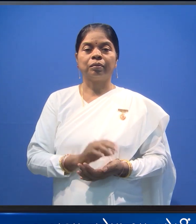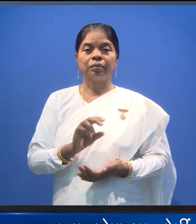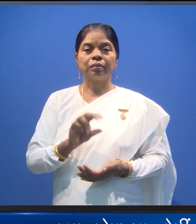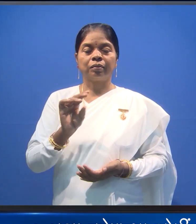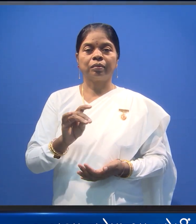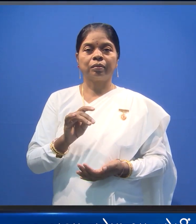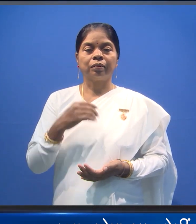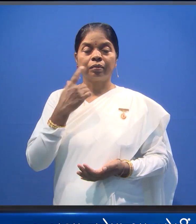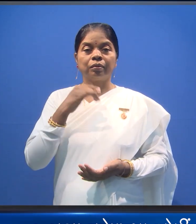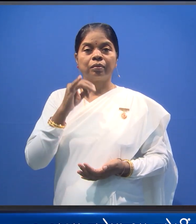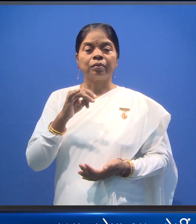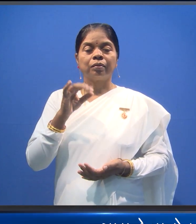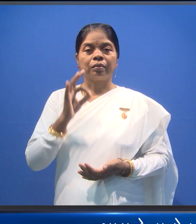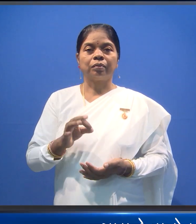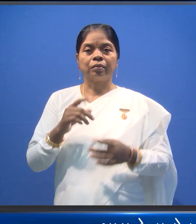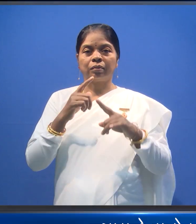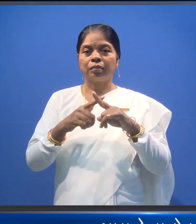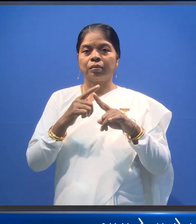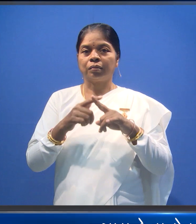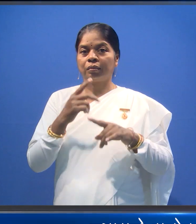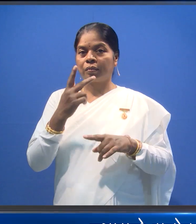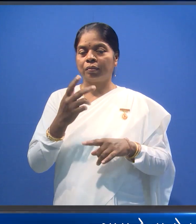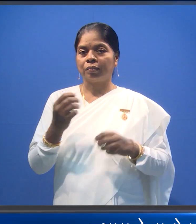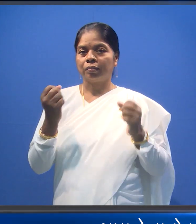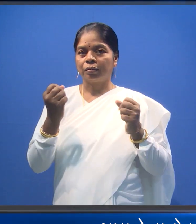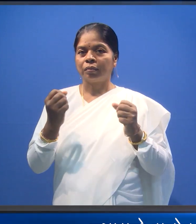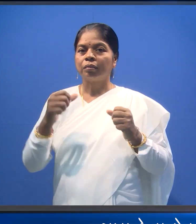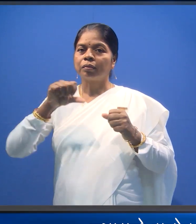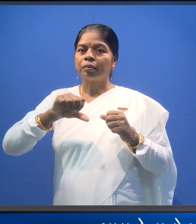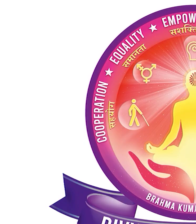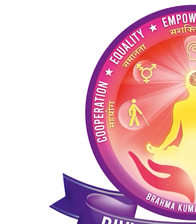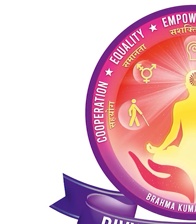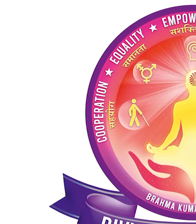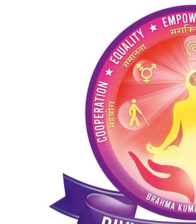अशा कोणत्या गोष्टीकडे दुर्लक्ष केले पाहिजे ज्यामुळे मनोबल कमजोर होते?